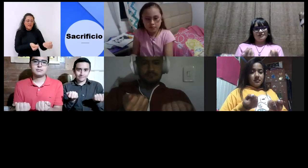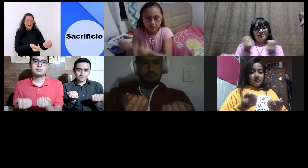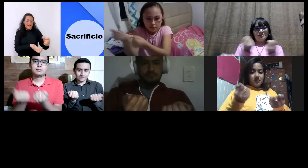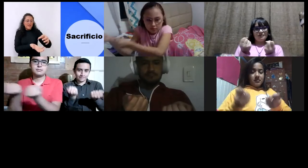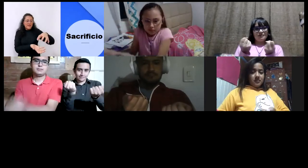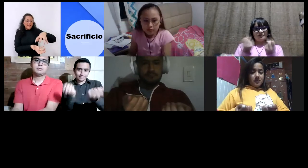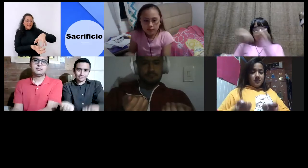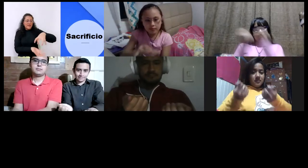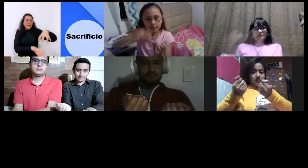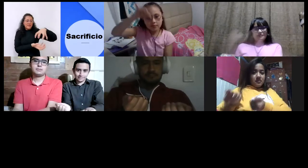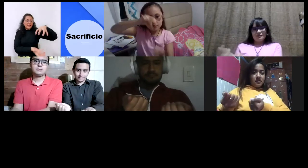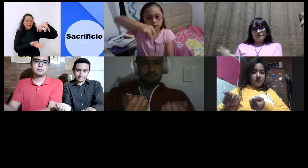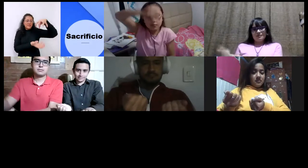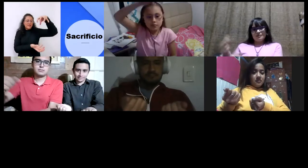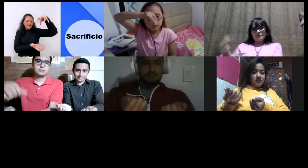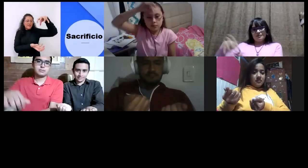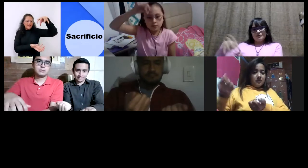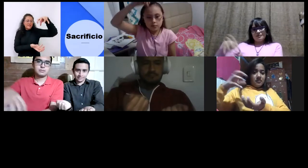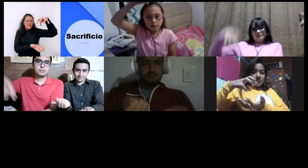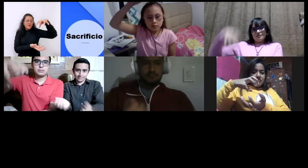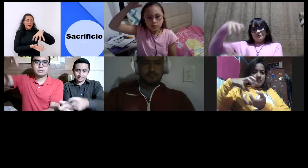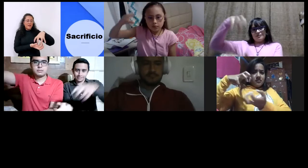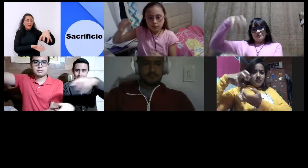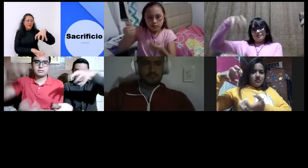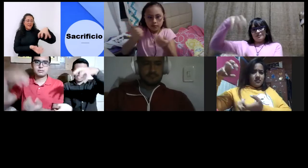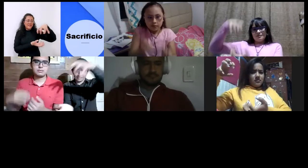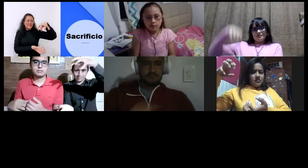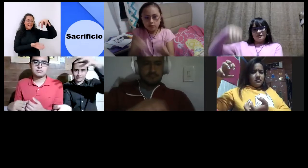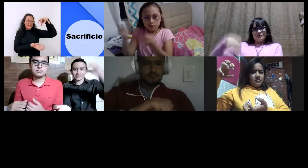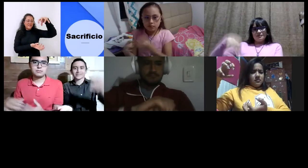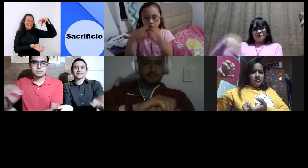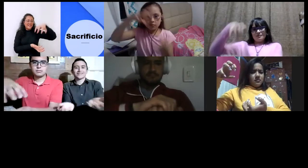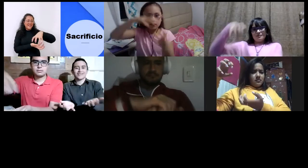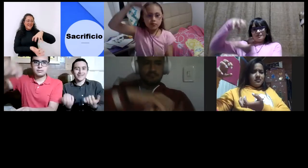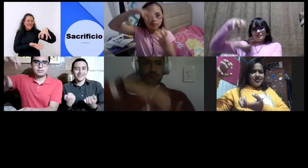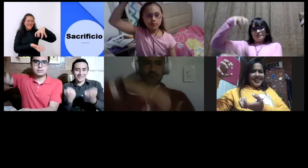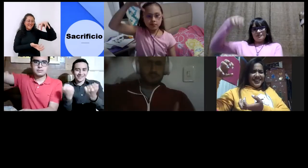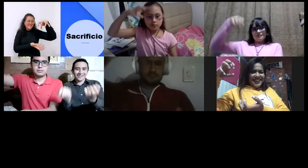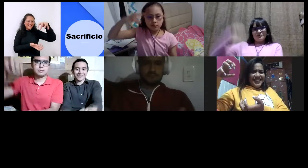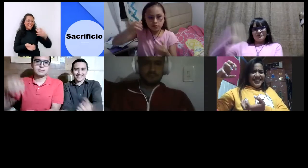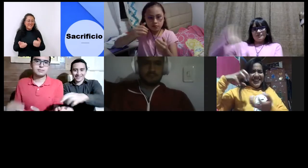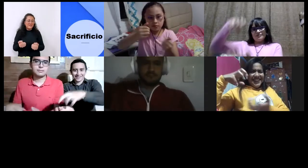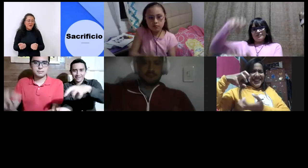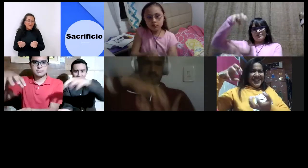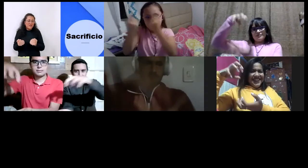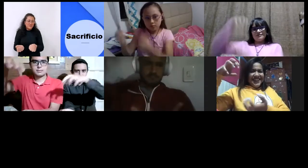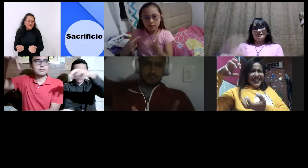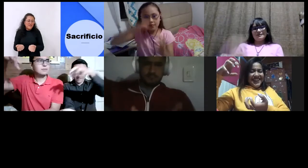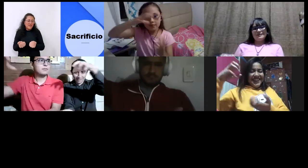pones y viene así como el fuego del sacrificio, el altar. Más o menos como significando